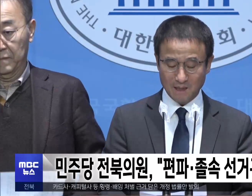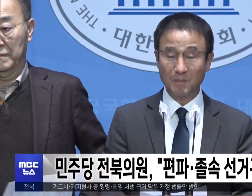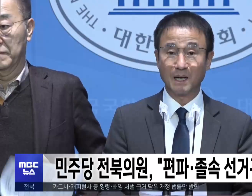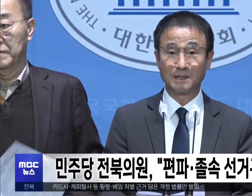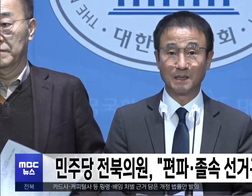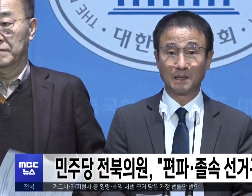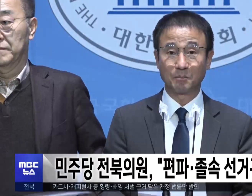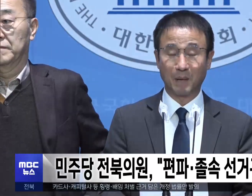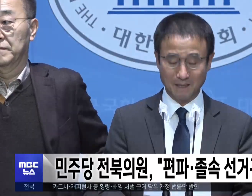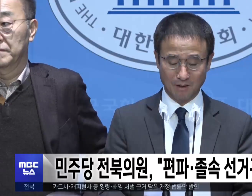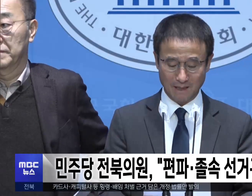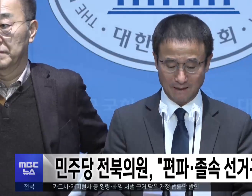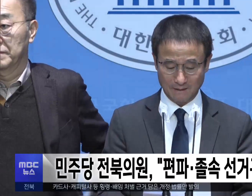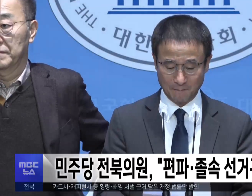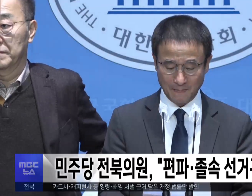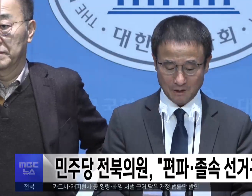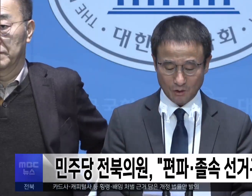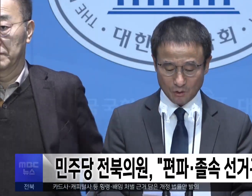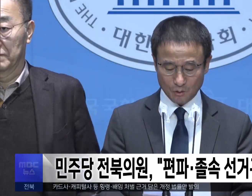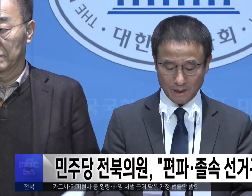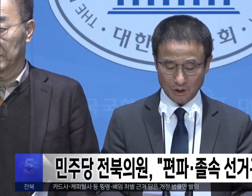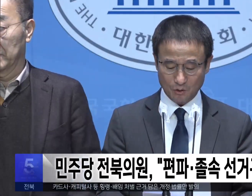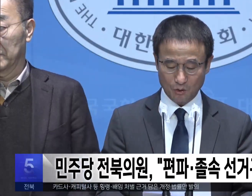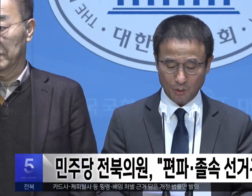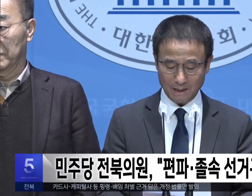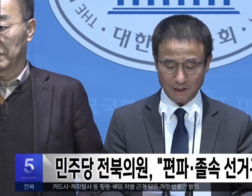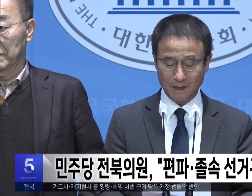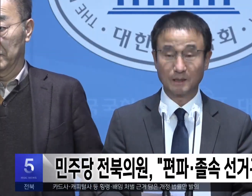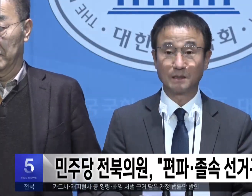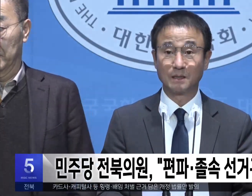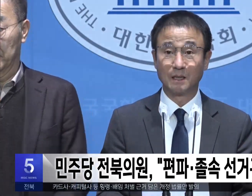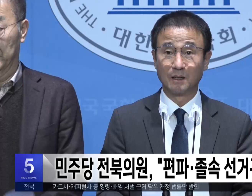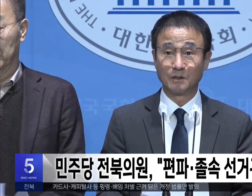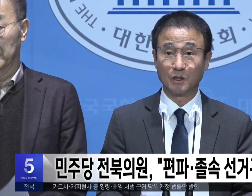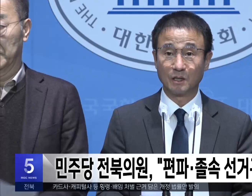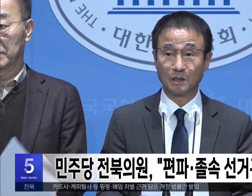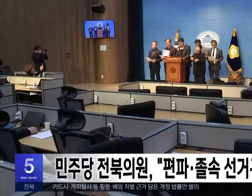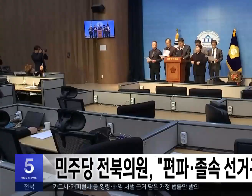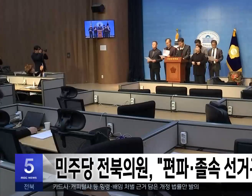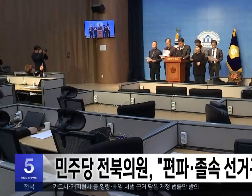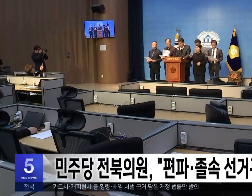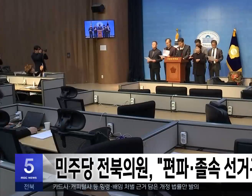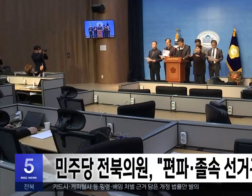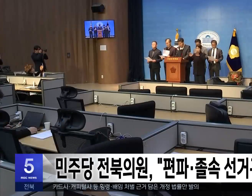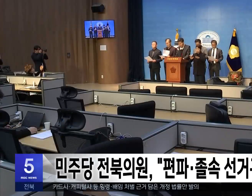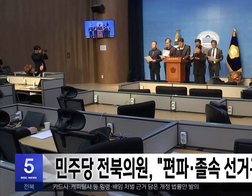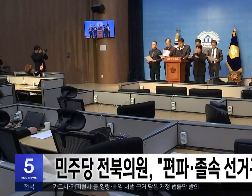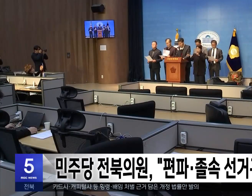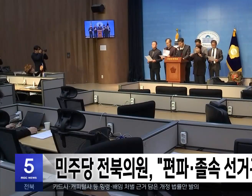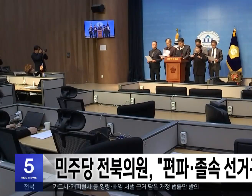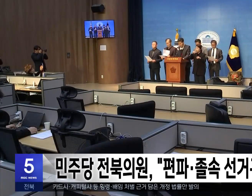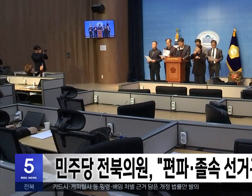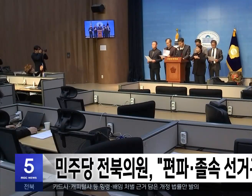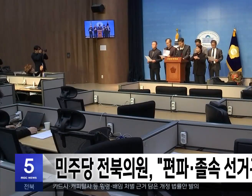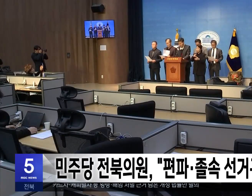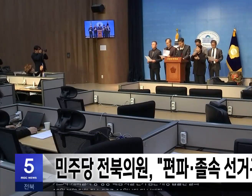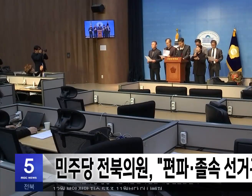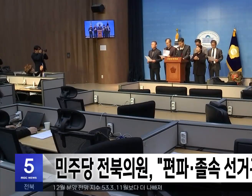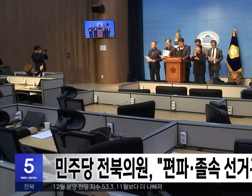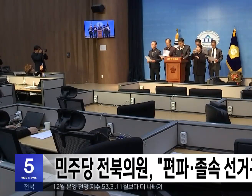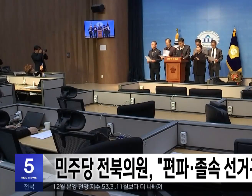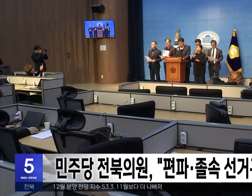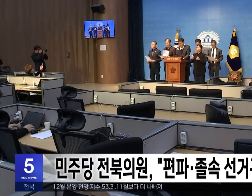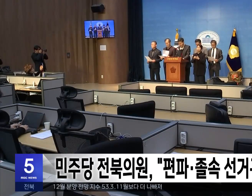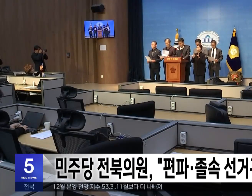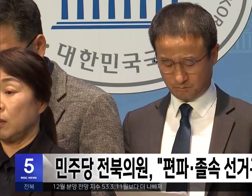채 국민의힘의 정치적 이익만을 반영한 편파, 졸속 조정안이라고 규탄했습니다. 또 전북